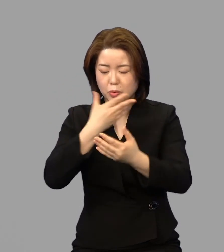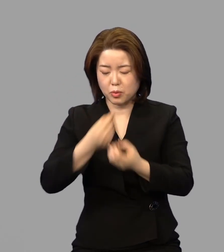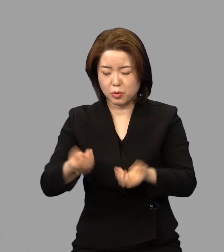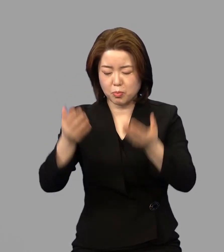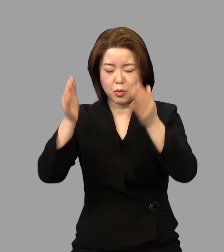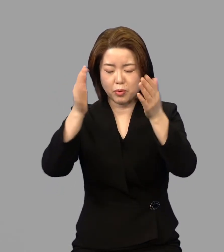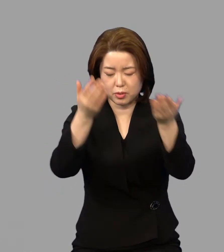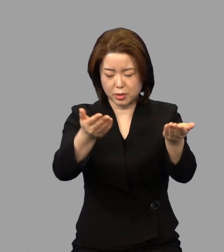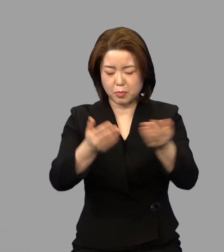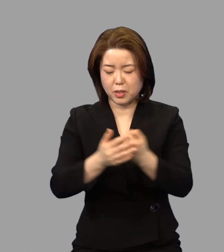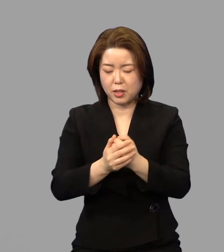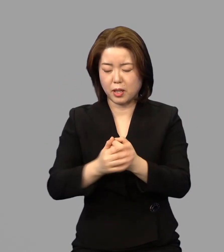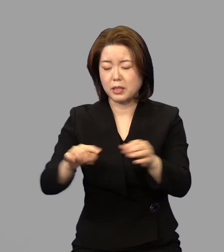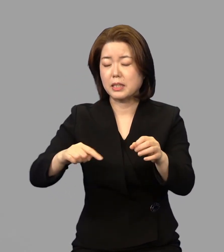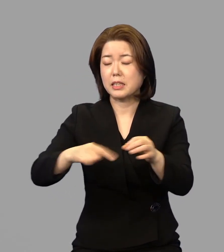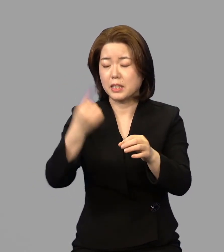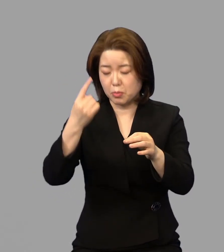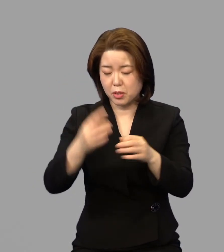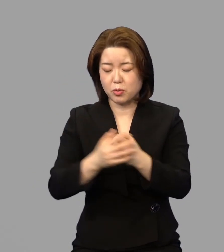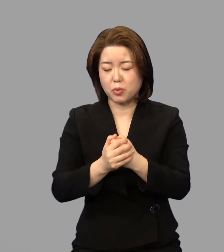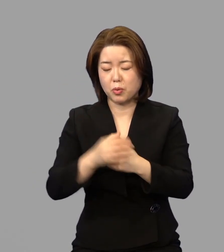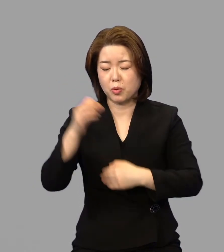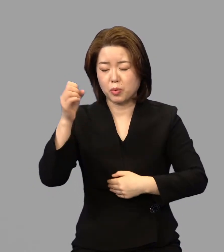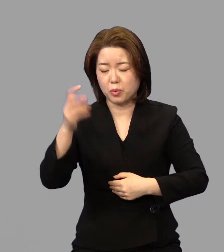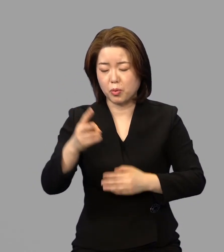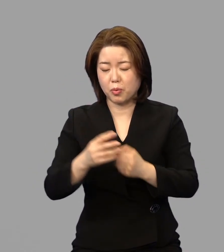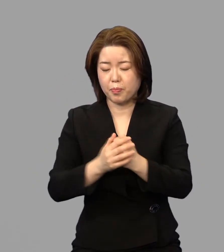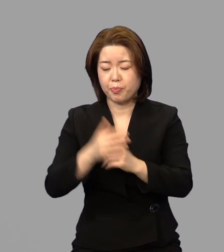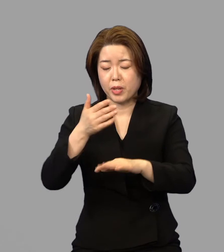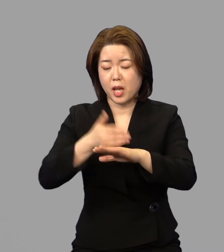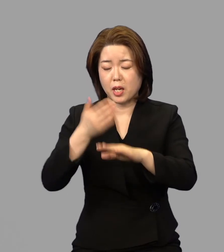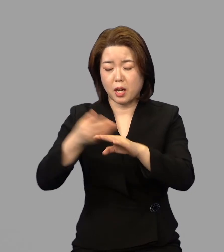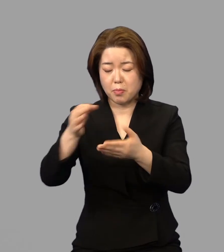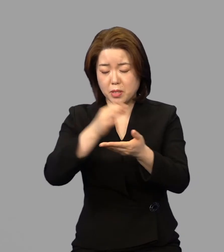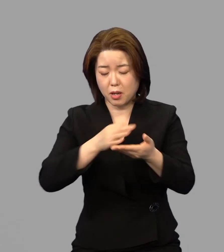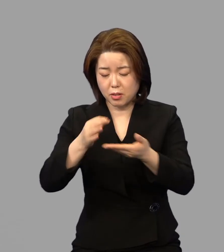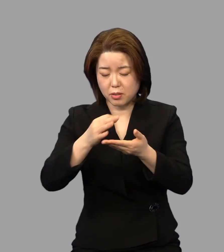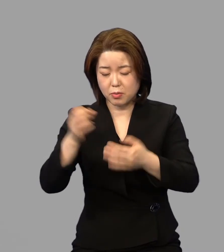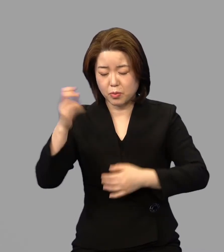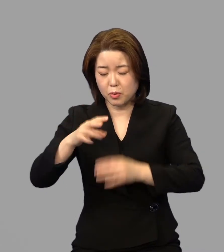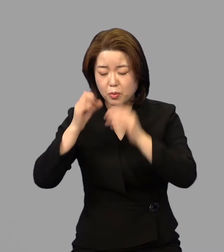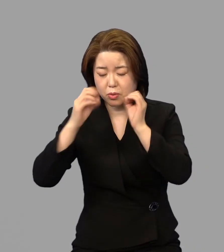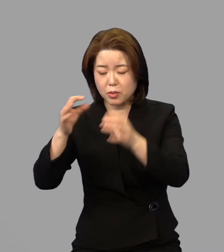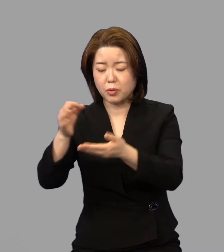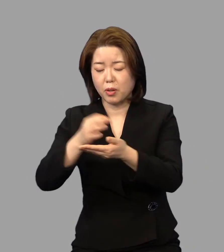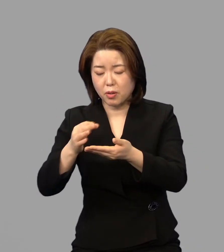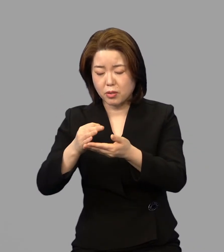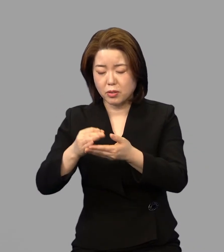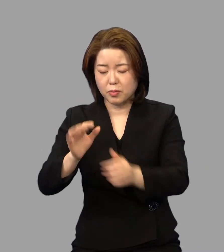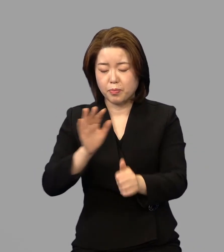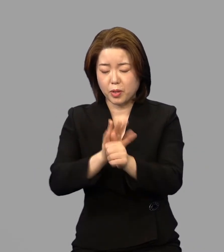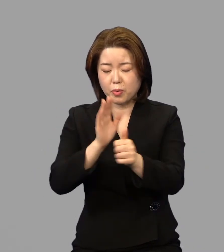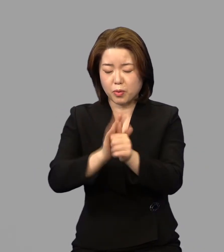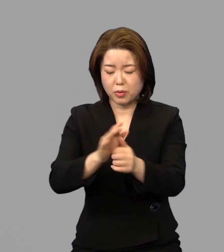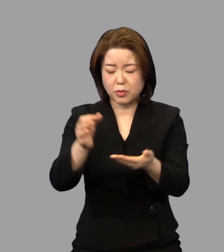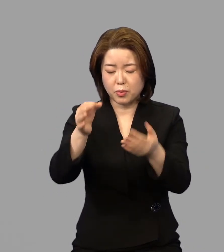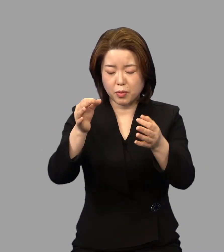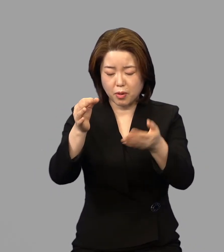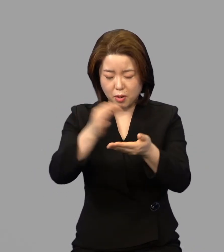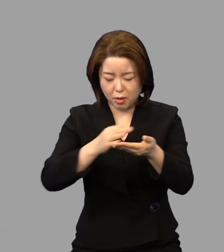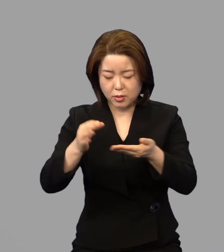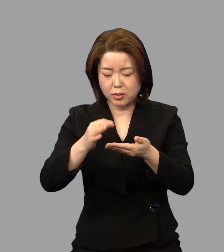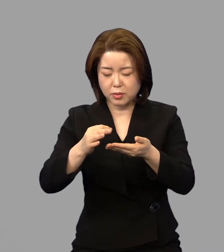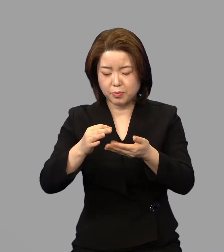그 11조와 또는 감사헌금과 선교헌금, 구제헌금, 건축헌금,